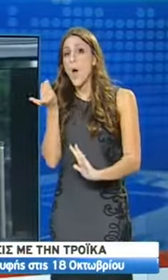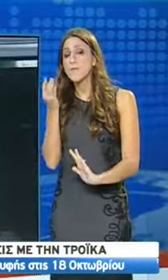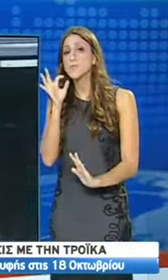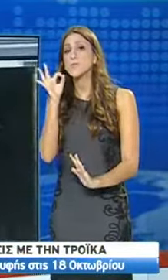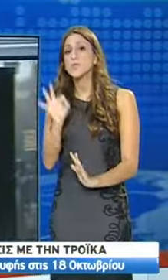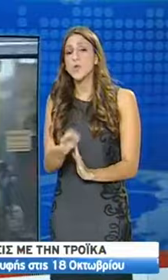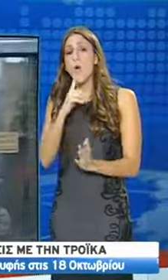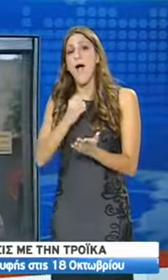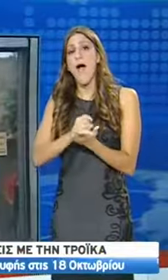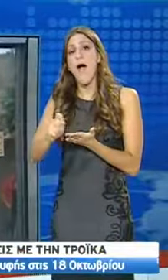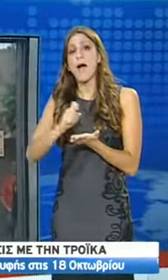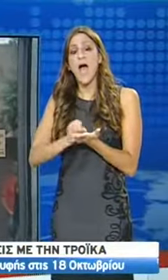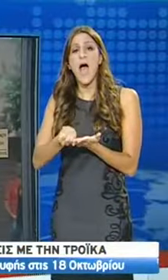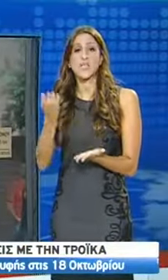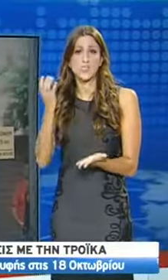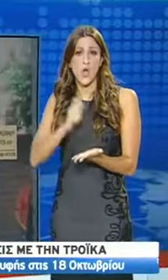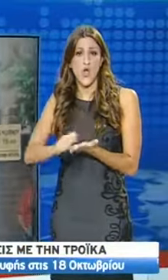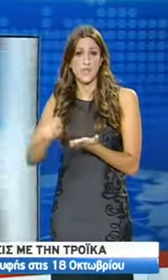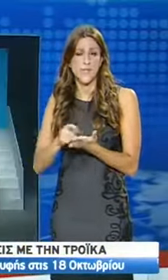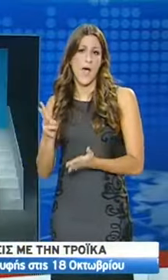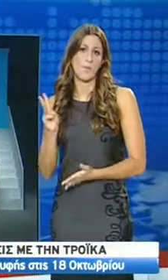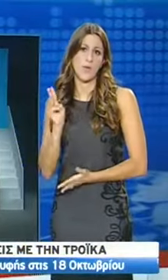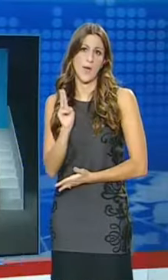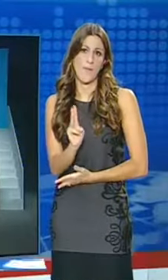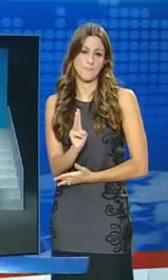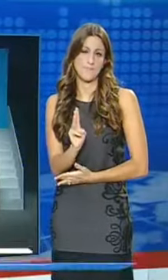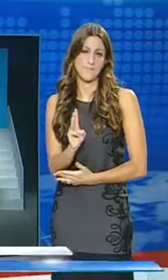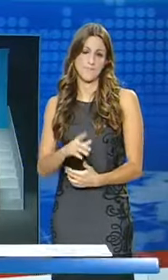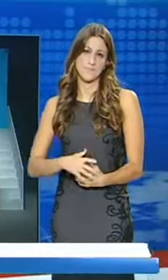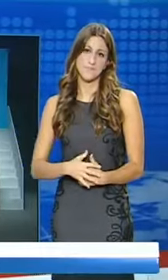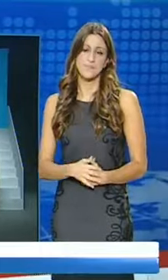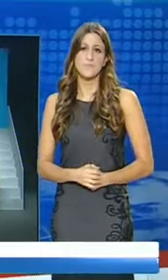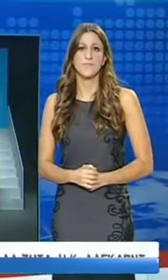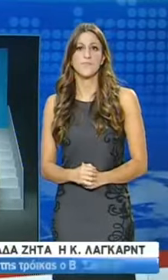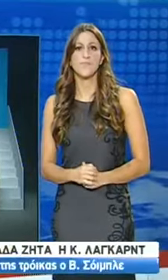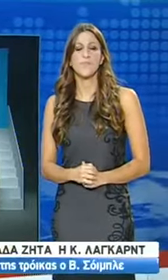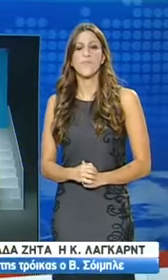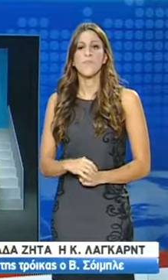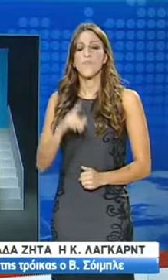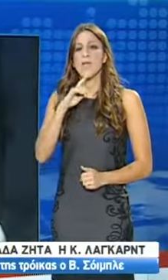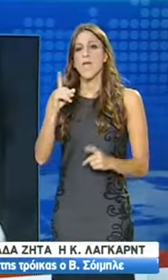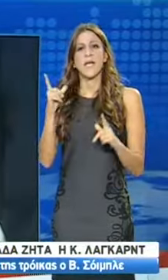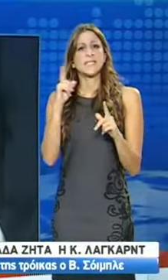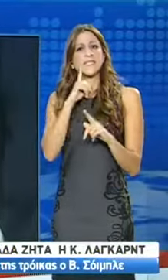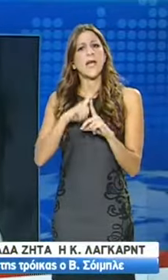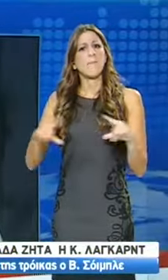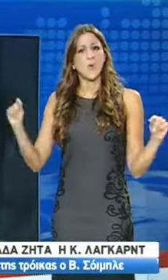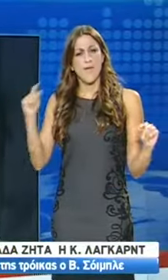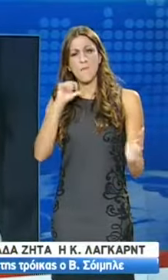ολοκλήρωση της αξιολόγησης της Τρόικας. Αντίθετες απόψεις διατύπωσαν στο Τόκιο Κριστίν Λαγκάρτ και Βόλκαν Σόιμπλε σχετικά με